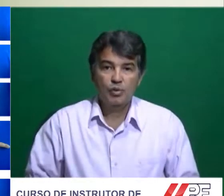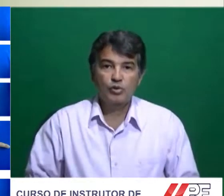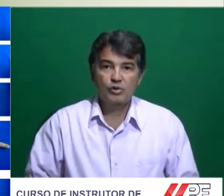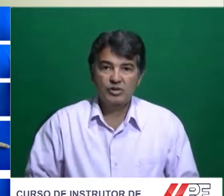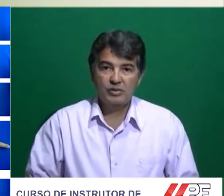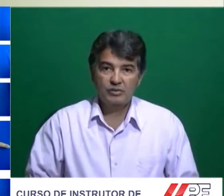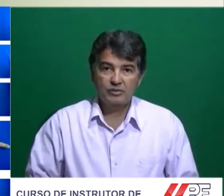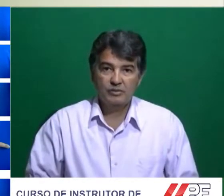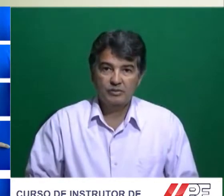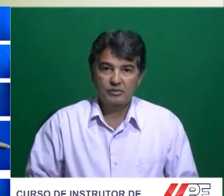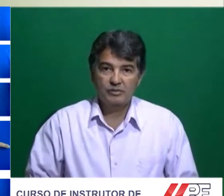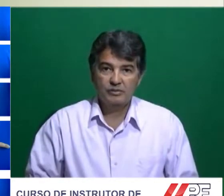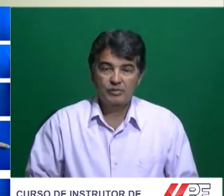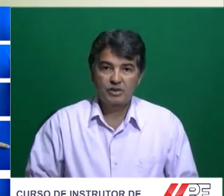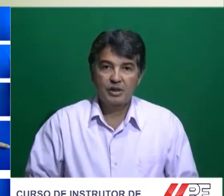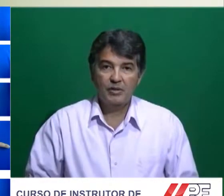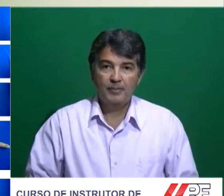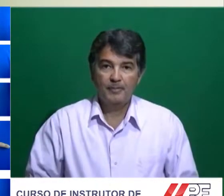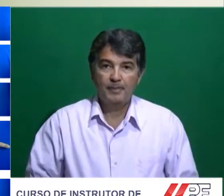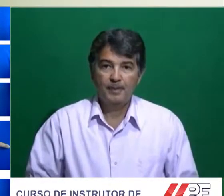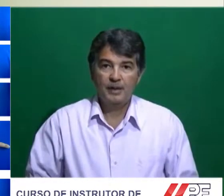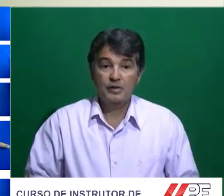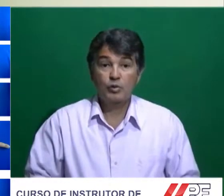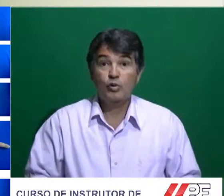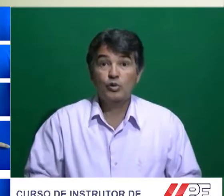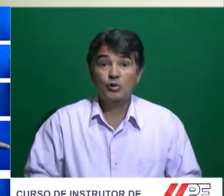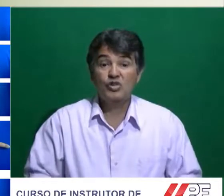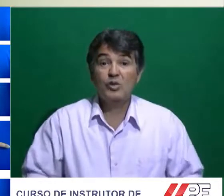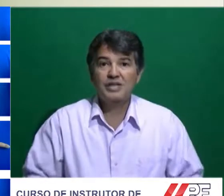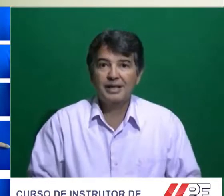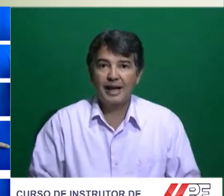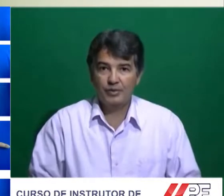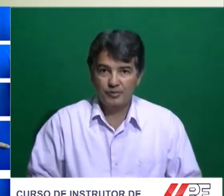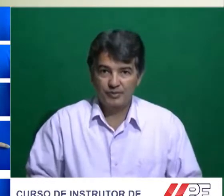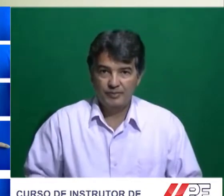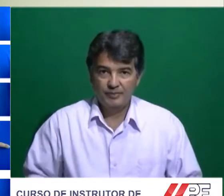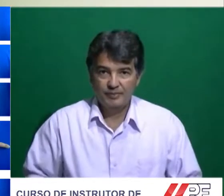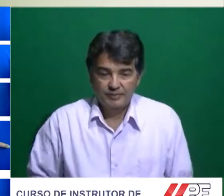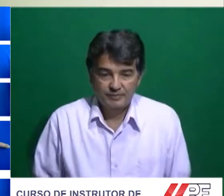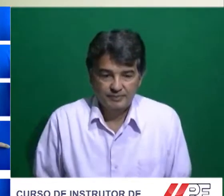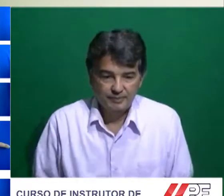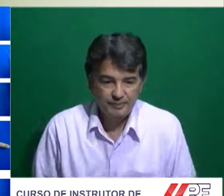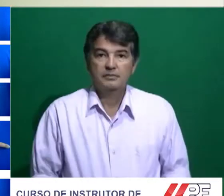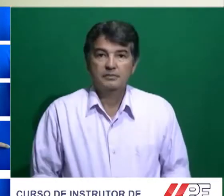construção do sinal. Construção do seu cenário.